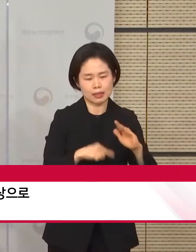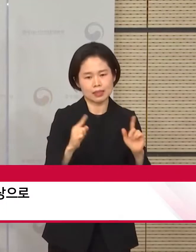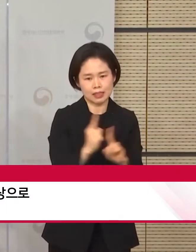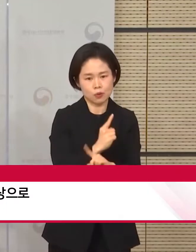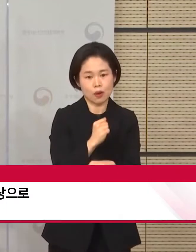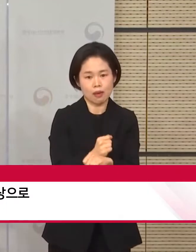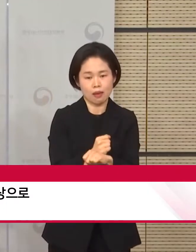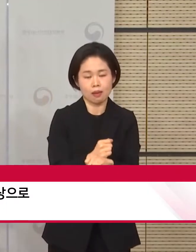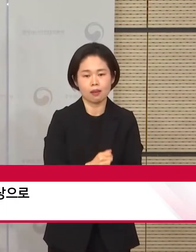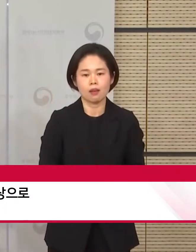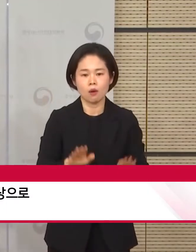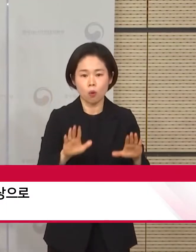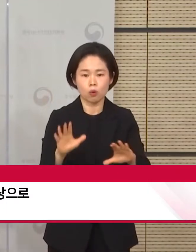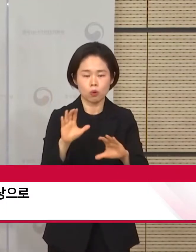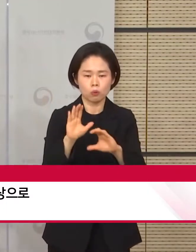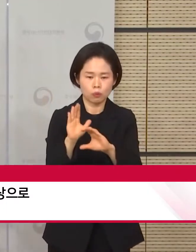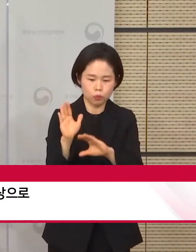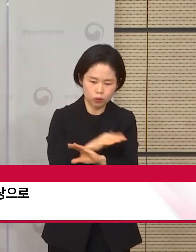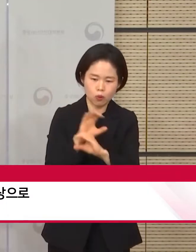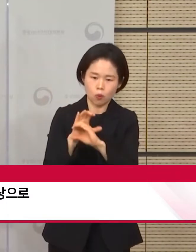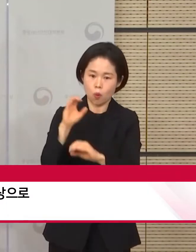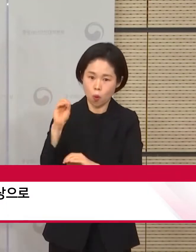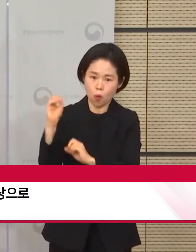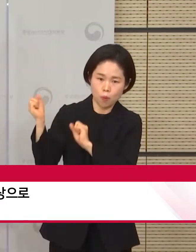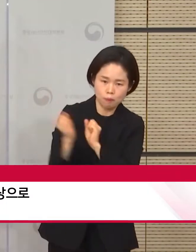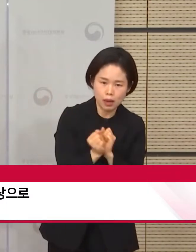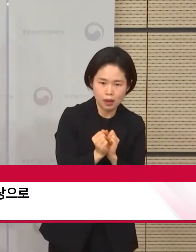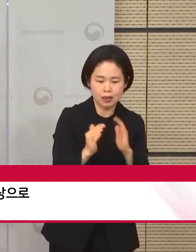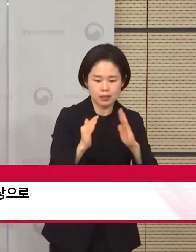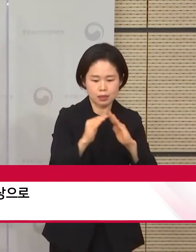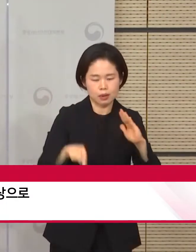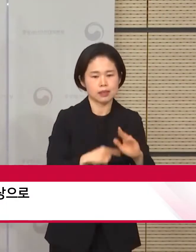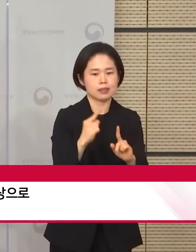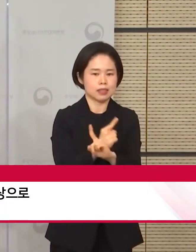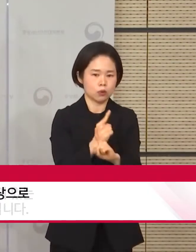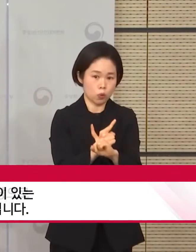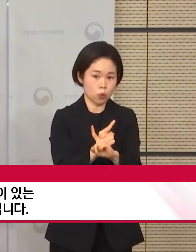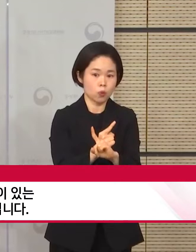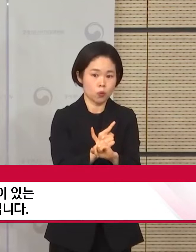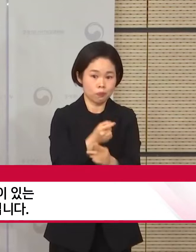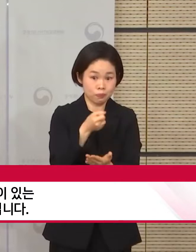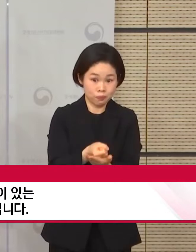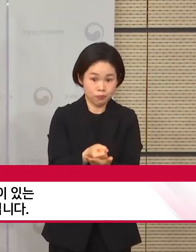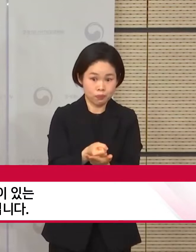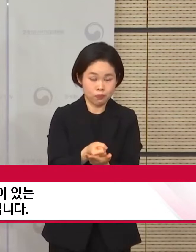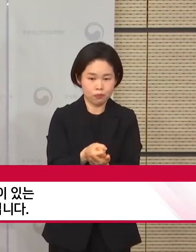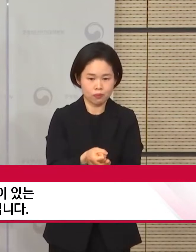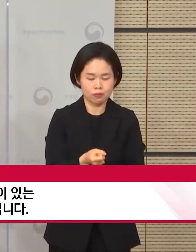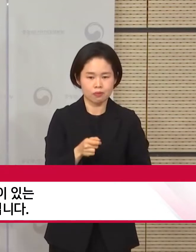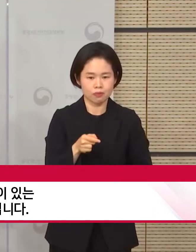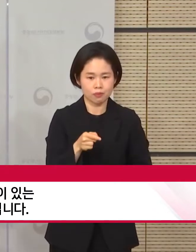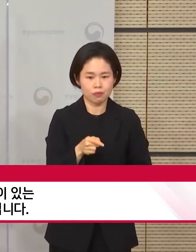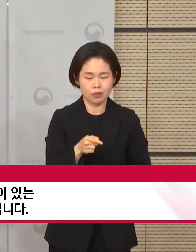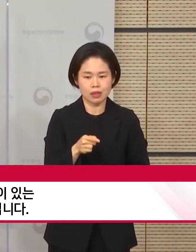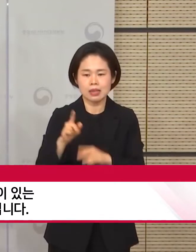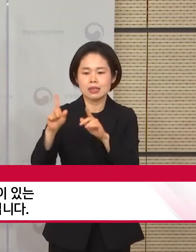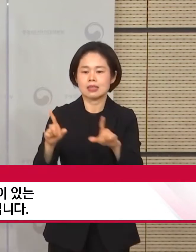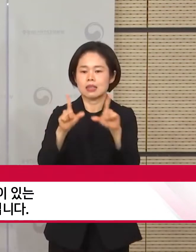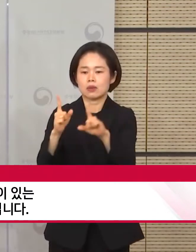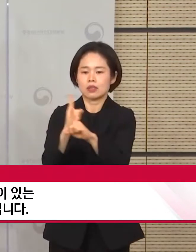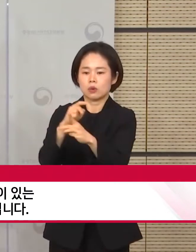오미크론 변이 확진자를 대상으로 재택치료를 전면적으로 실시하며 선택과 집중을 위해